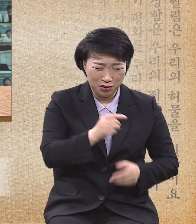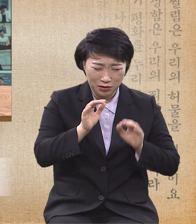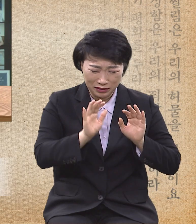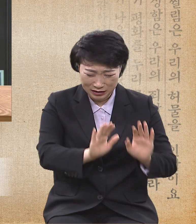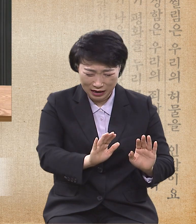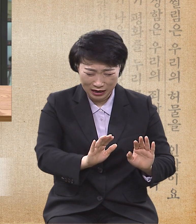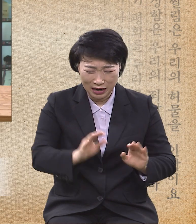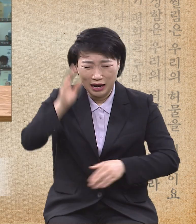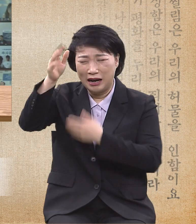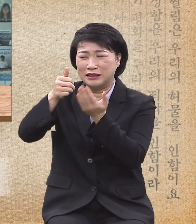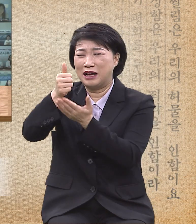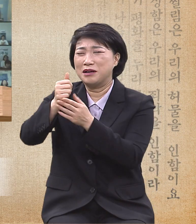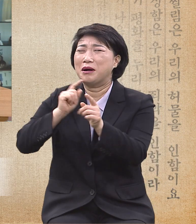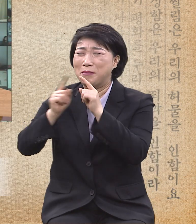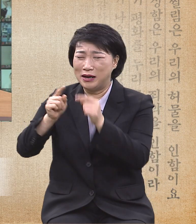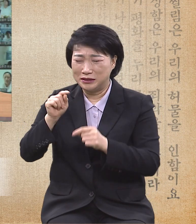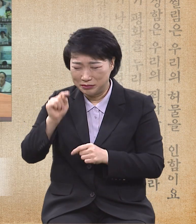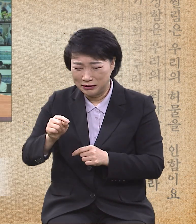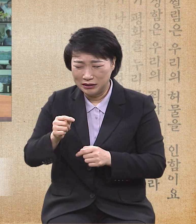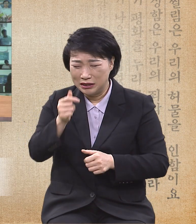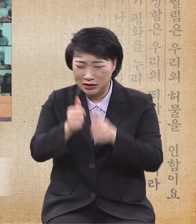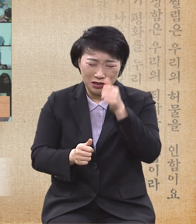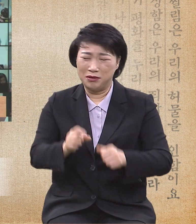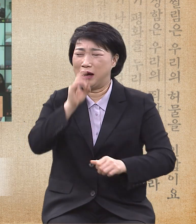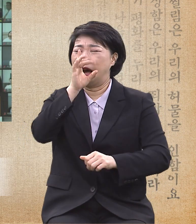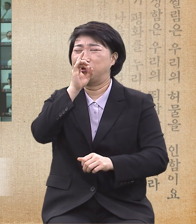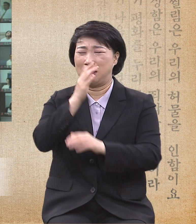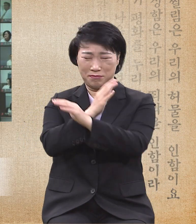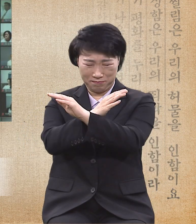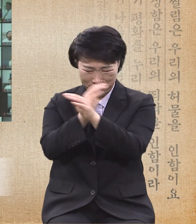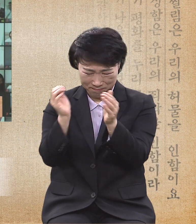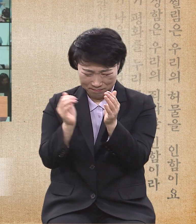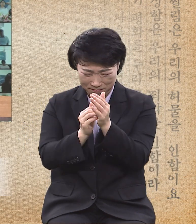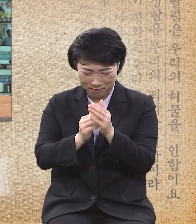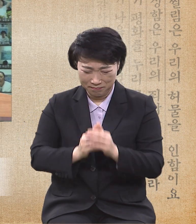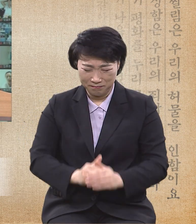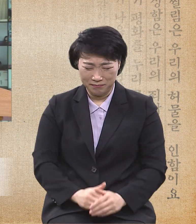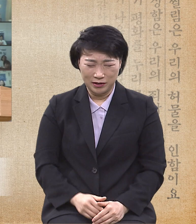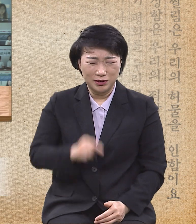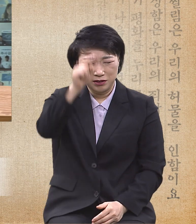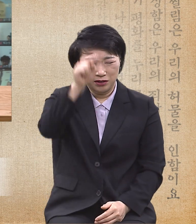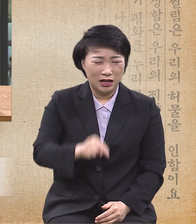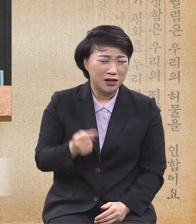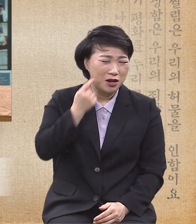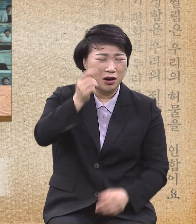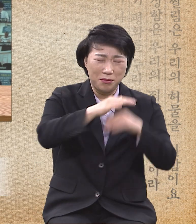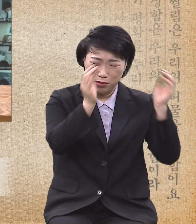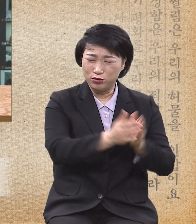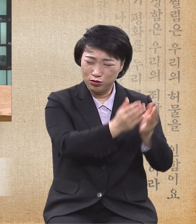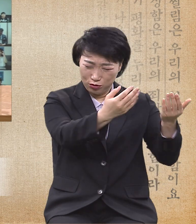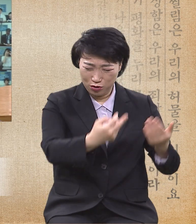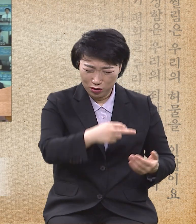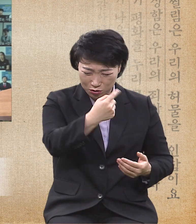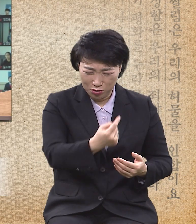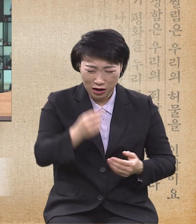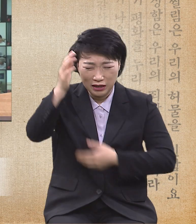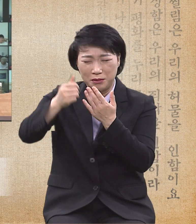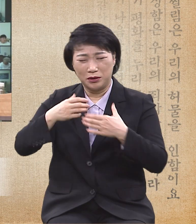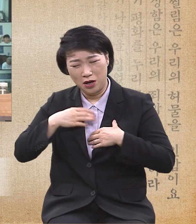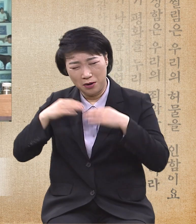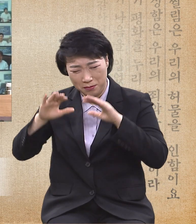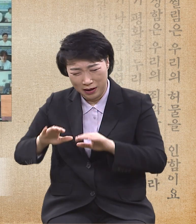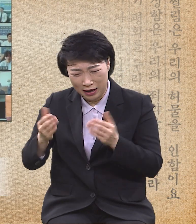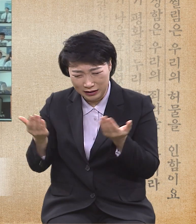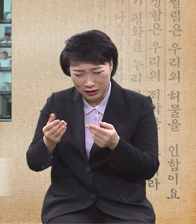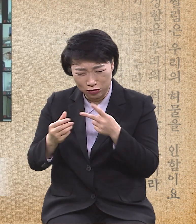할지라도 하나님 말씀을 시험해서는 안 될 것이며 천하 영광을 다져도 하나님 경배하는